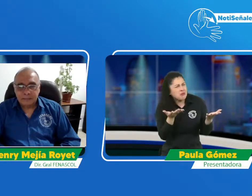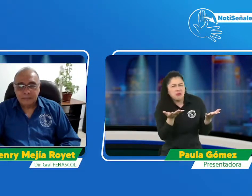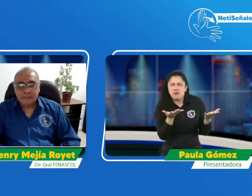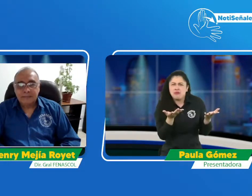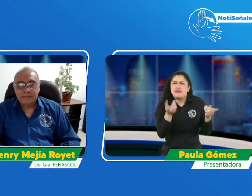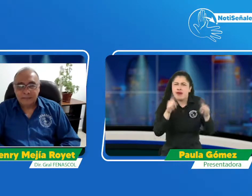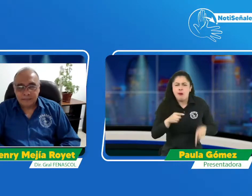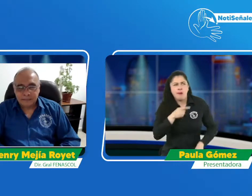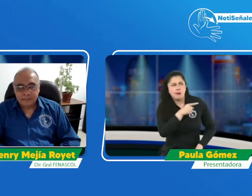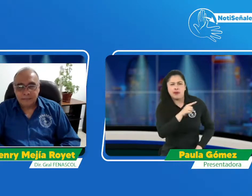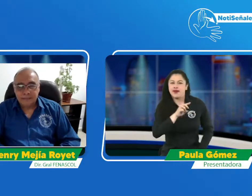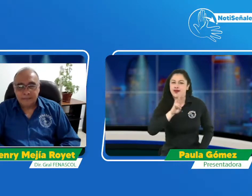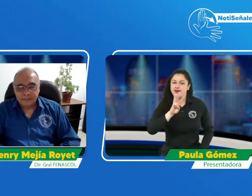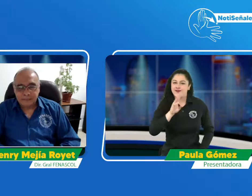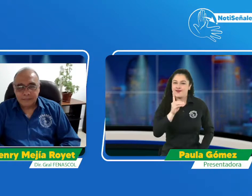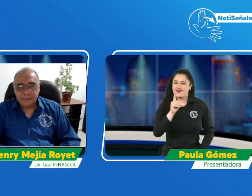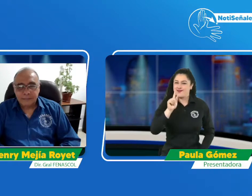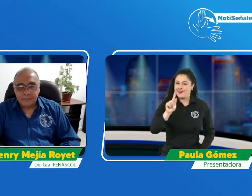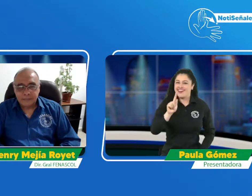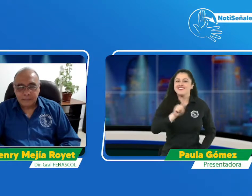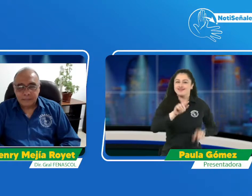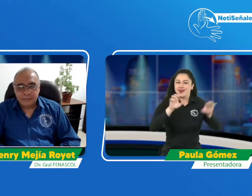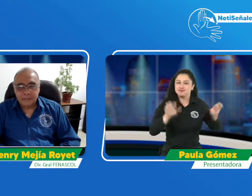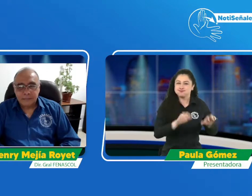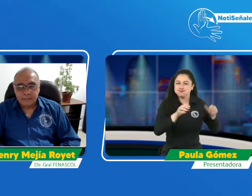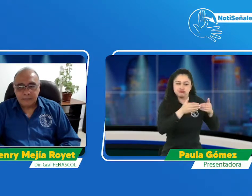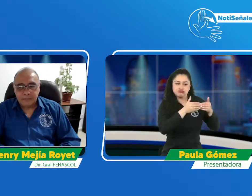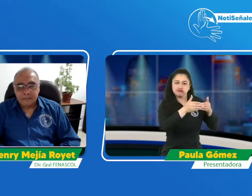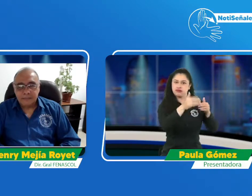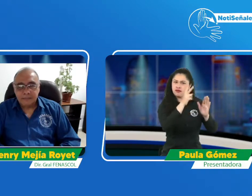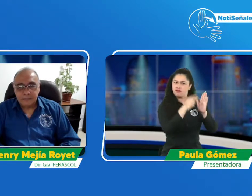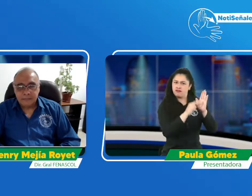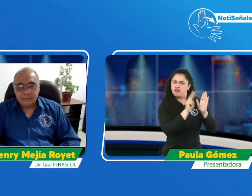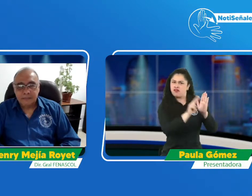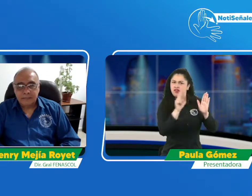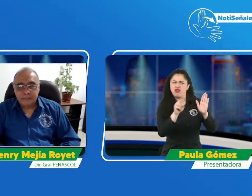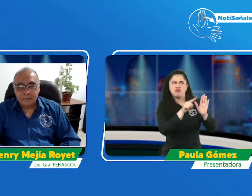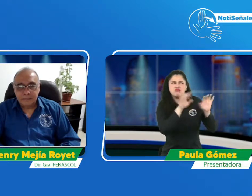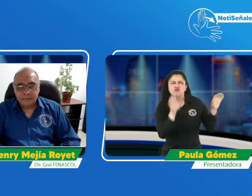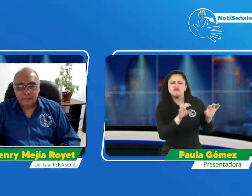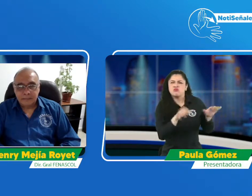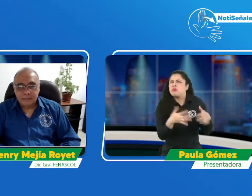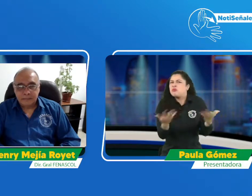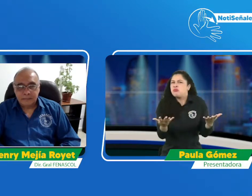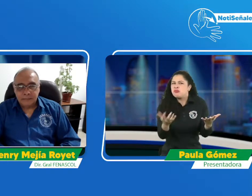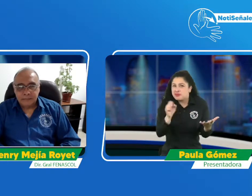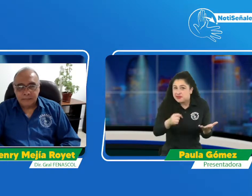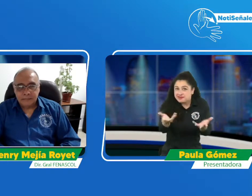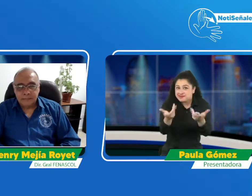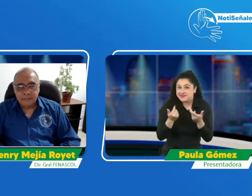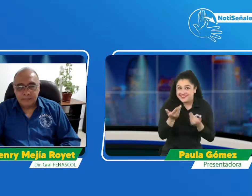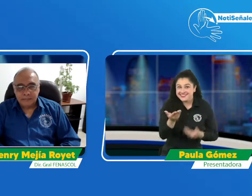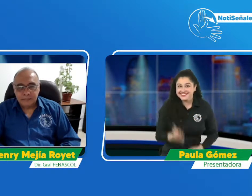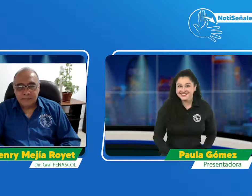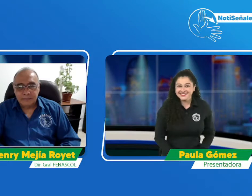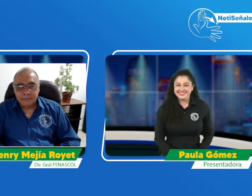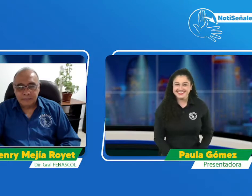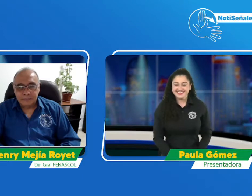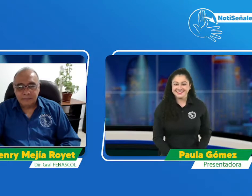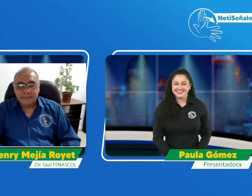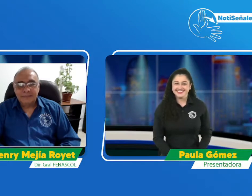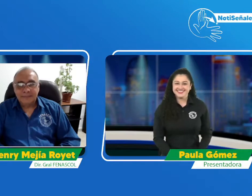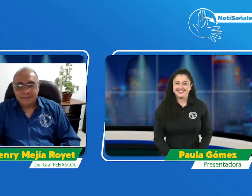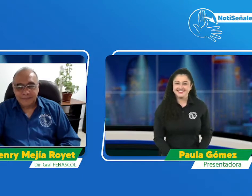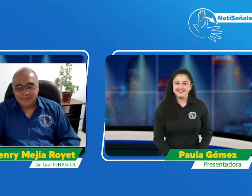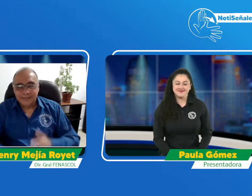semana de septiembre porque se celebra esto y que tiene que ver con las actividades que nos da la w efe de para este año